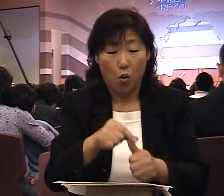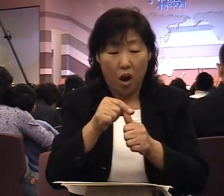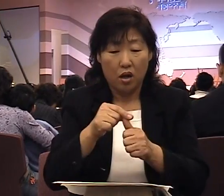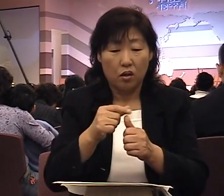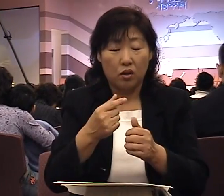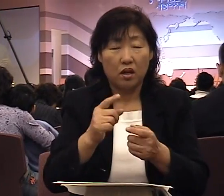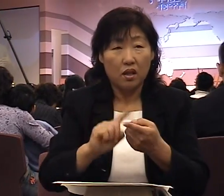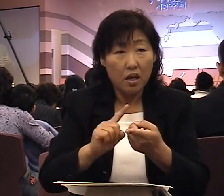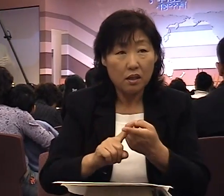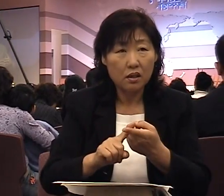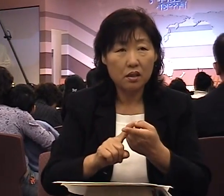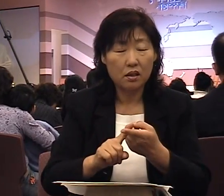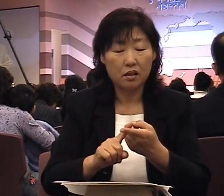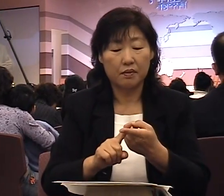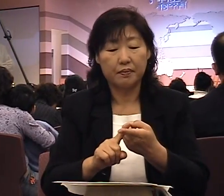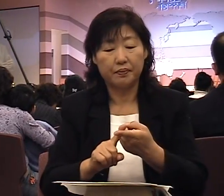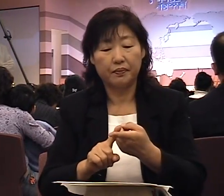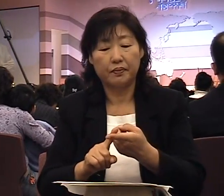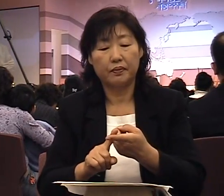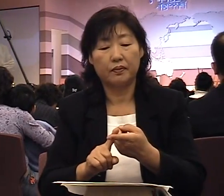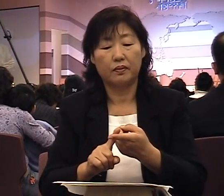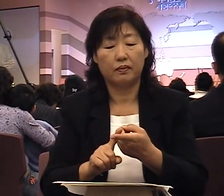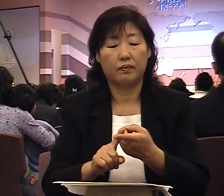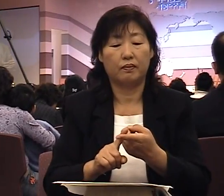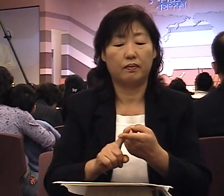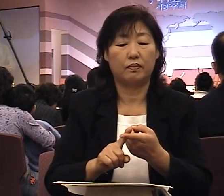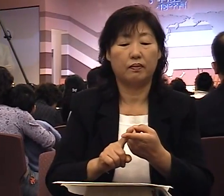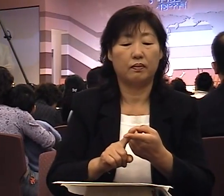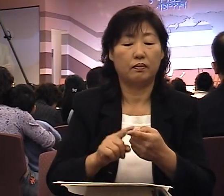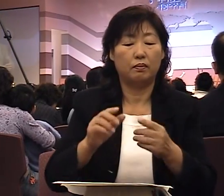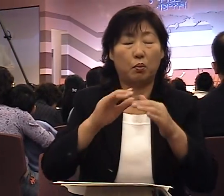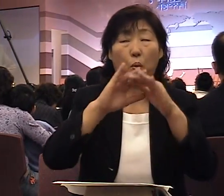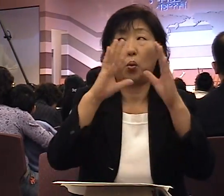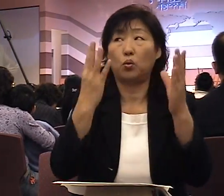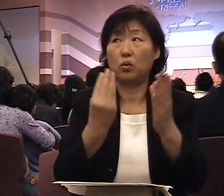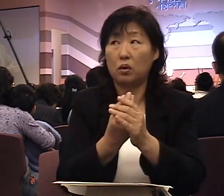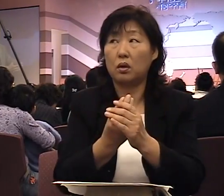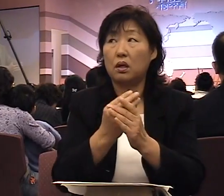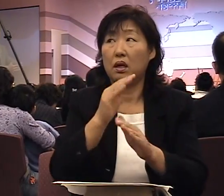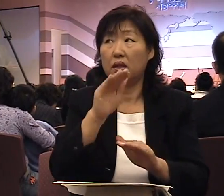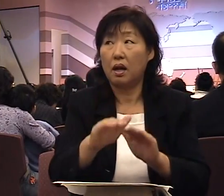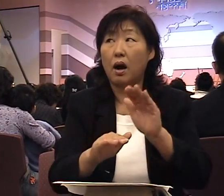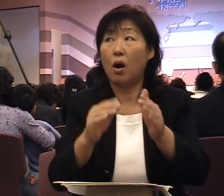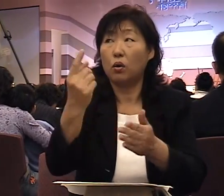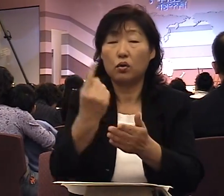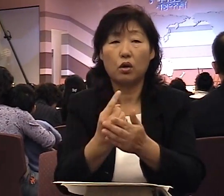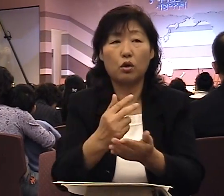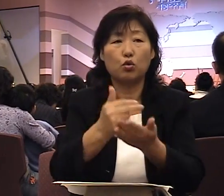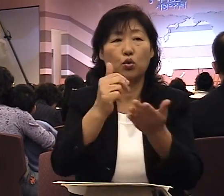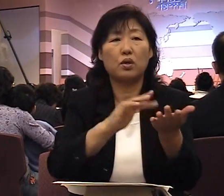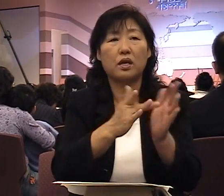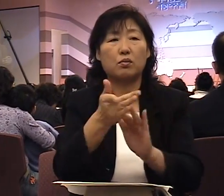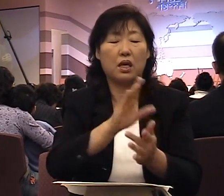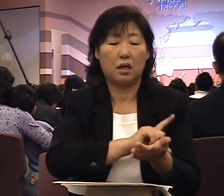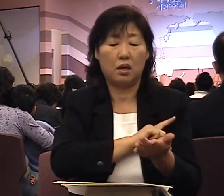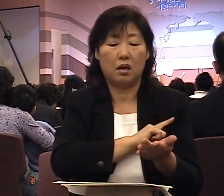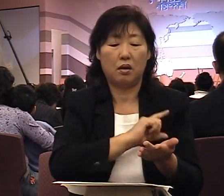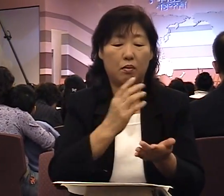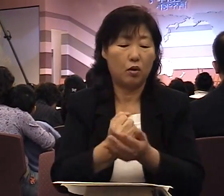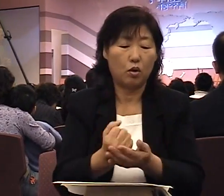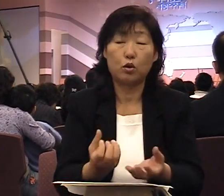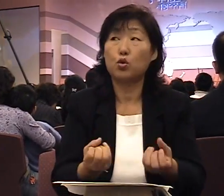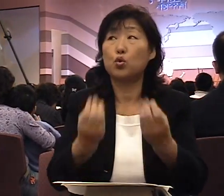자신을 더욱더 바칠 수 있는 그러한 자리까지 우리 모두들 나올 수 있기를 우리 주 예수님의 이름으로 축원합니다.